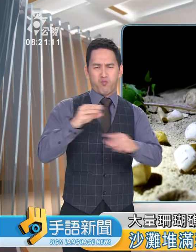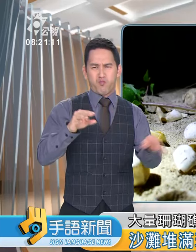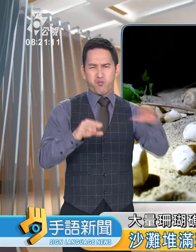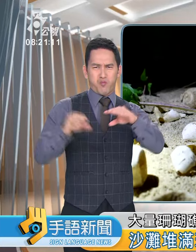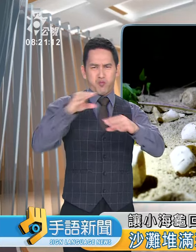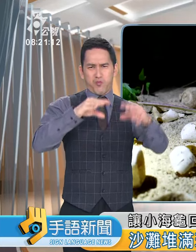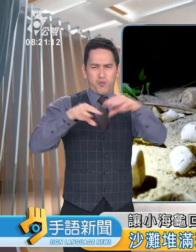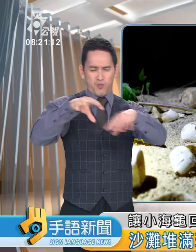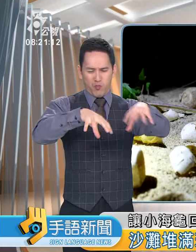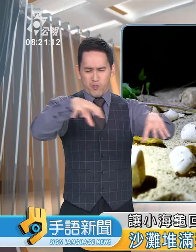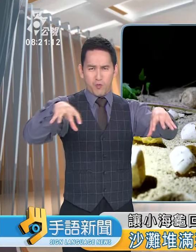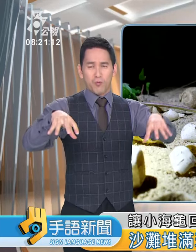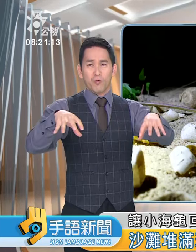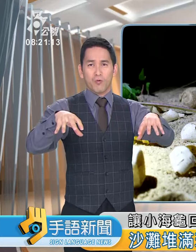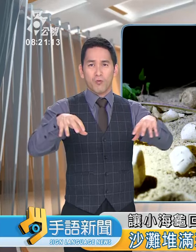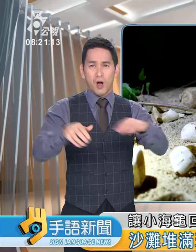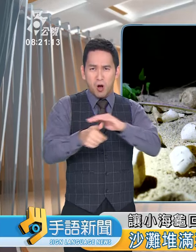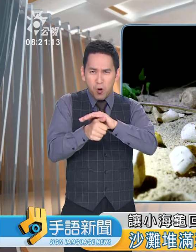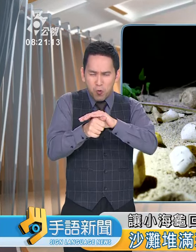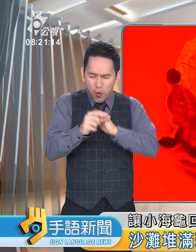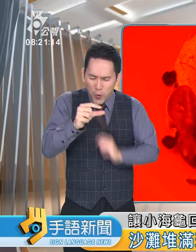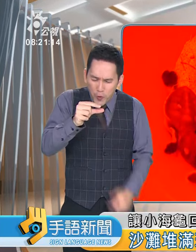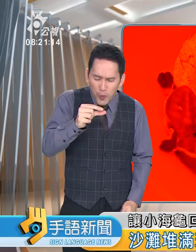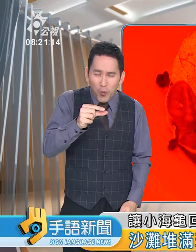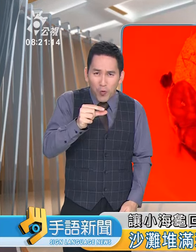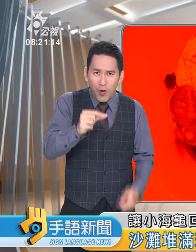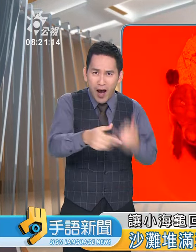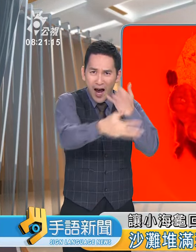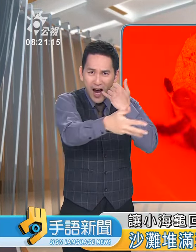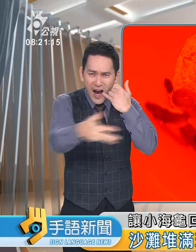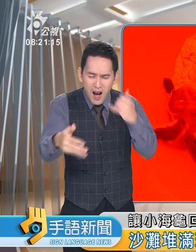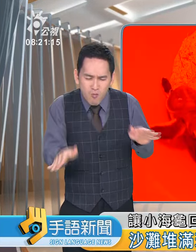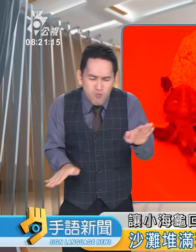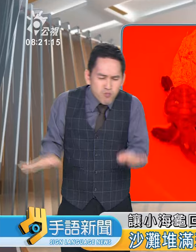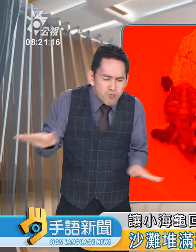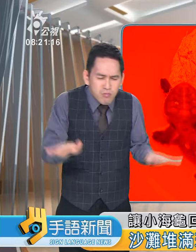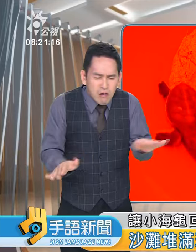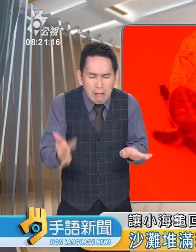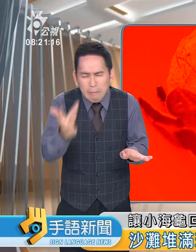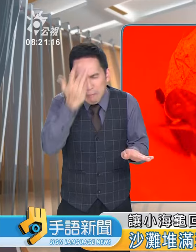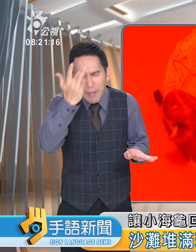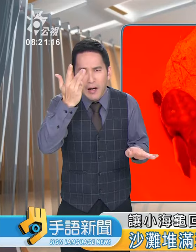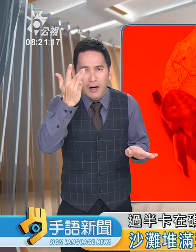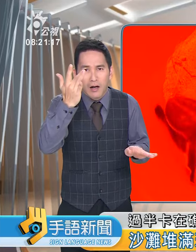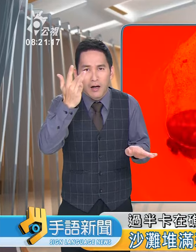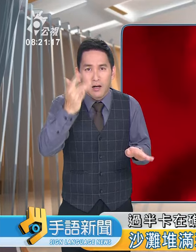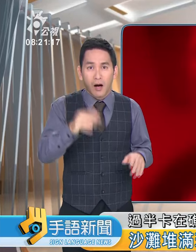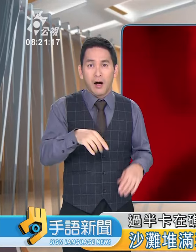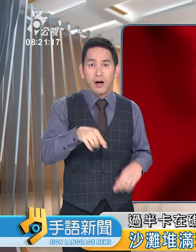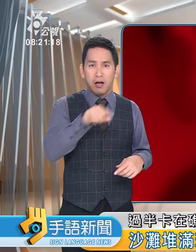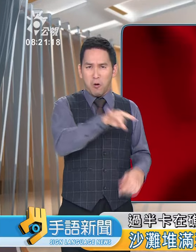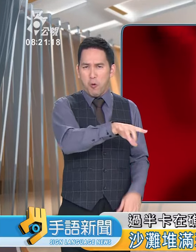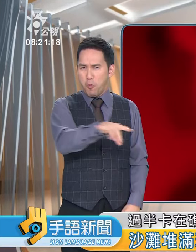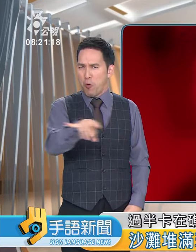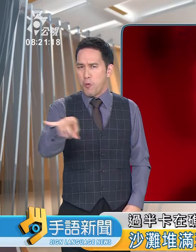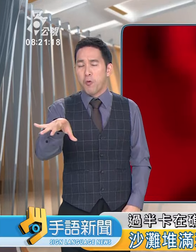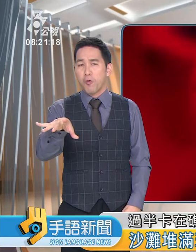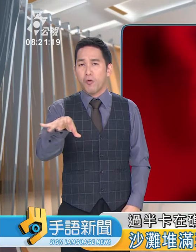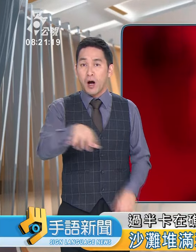让小海龟回大海的路途困难重重，过半卡在礁石中。